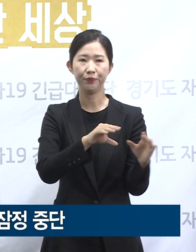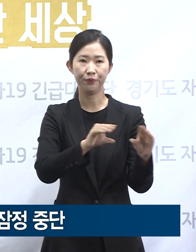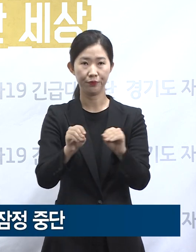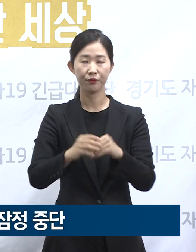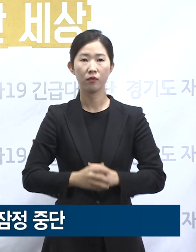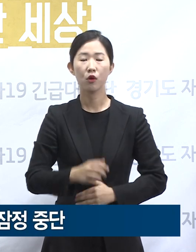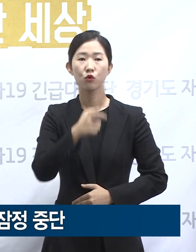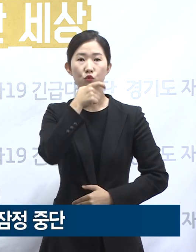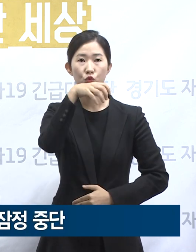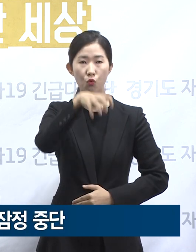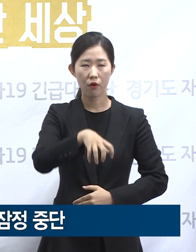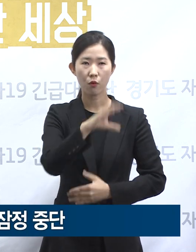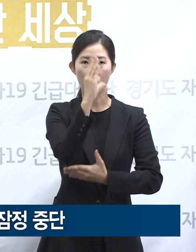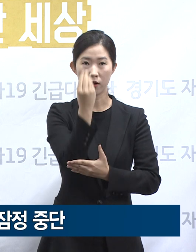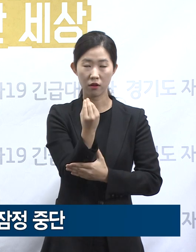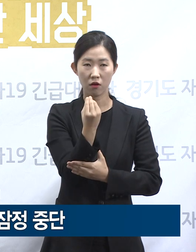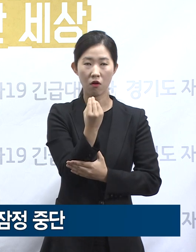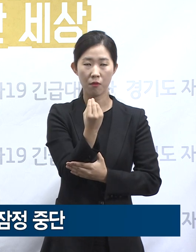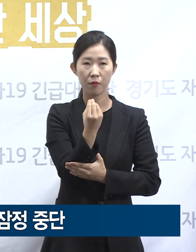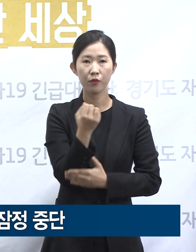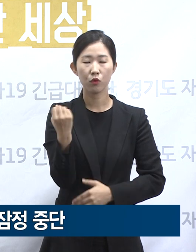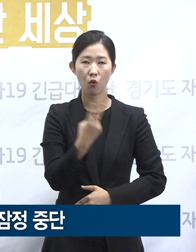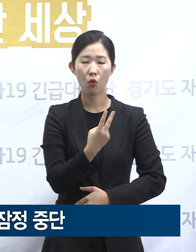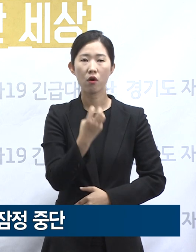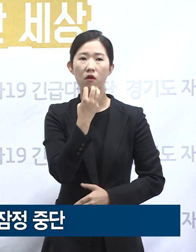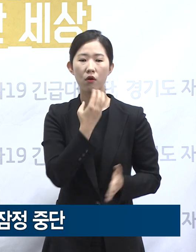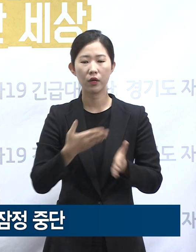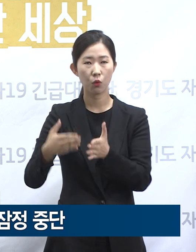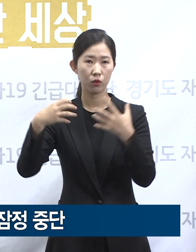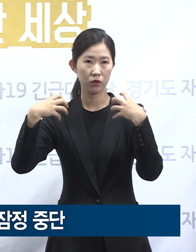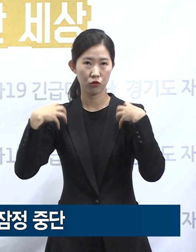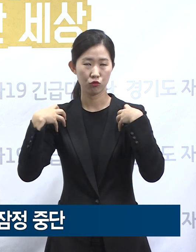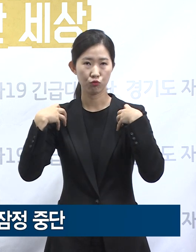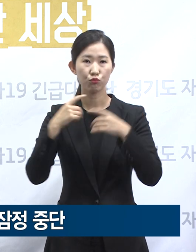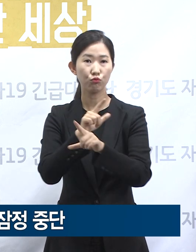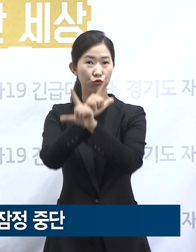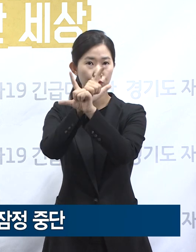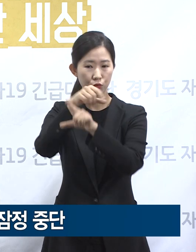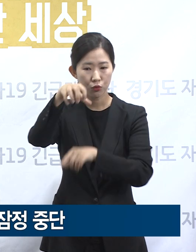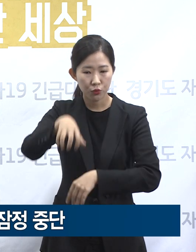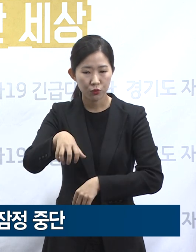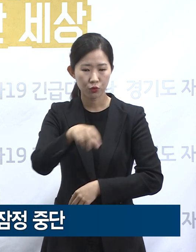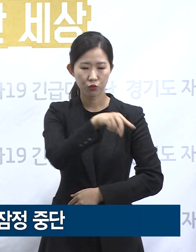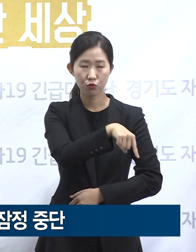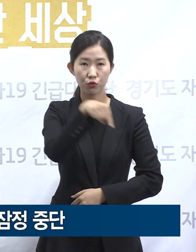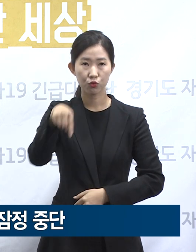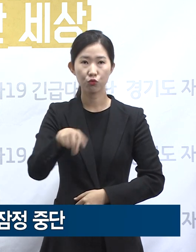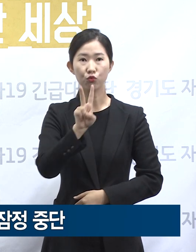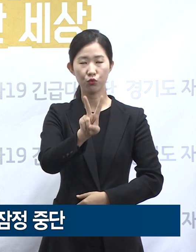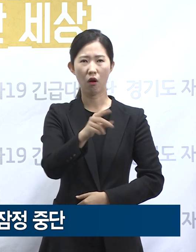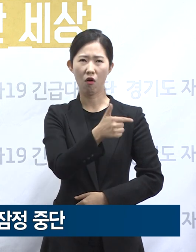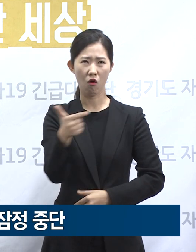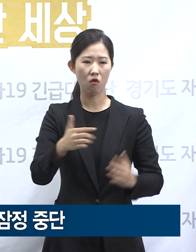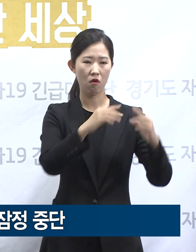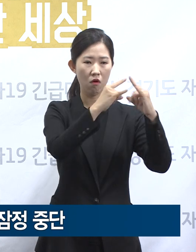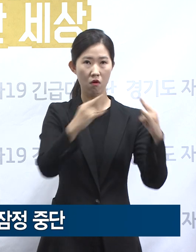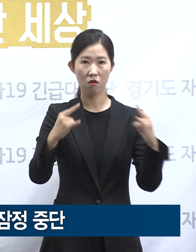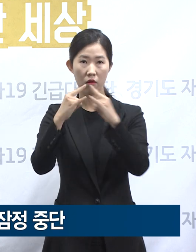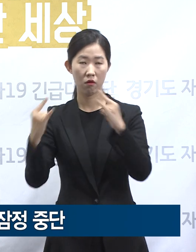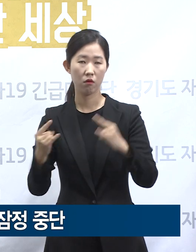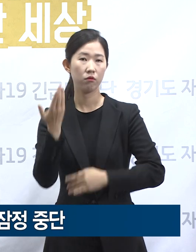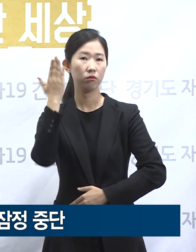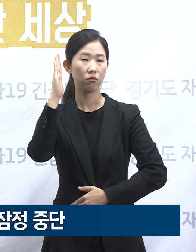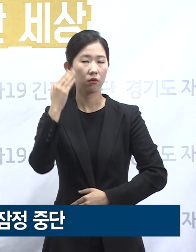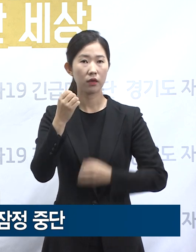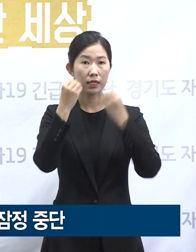월드컵 경기장과 경기도청 북부청사 운동장 두 곳에 설치되었던 대규모 선별검사센터는 최근 신규 확진자가